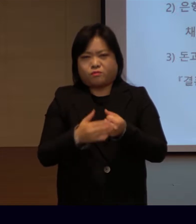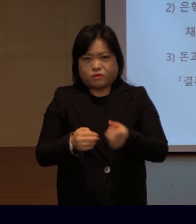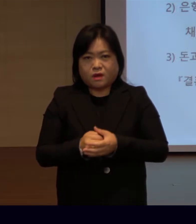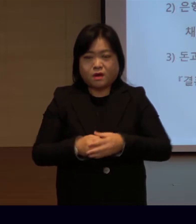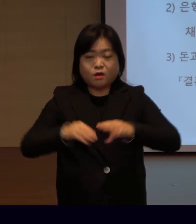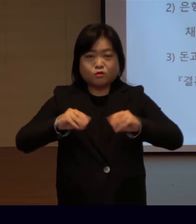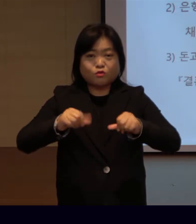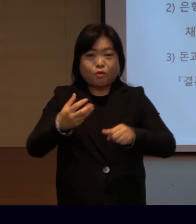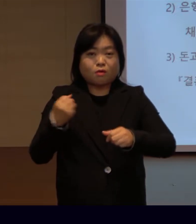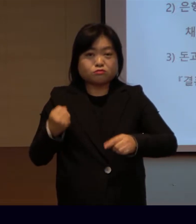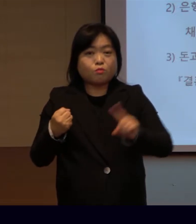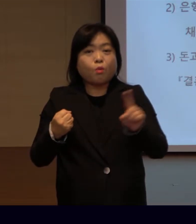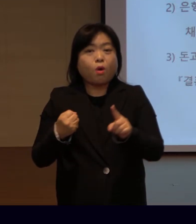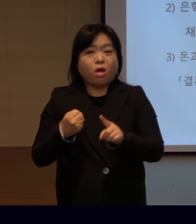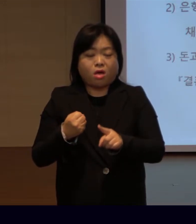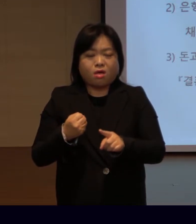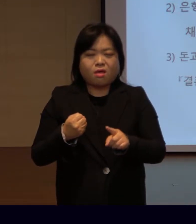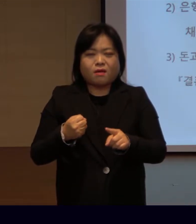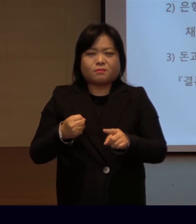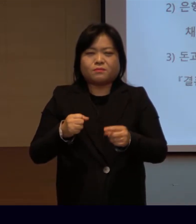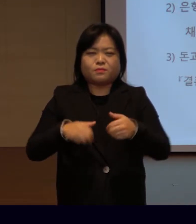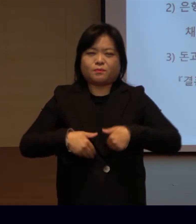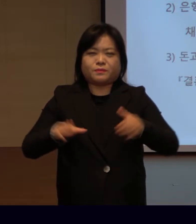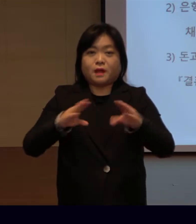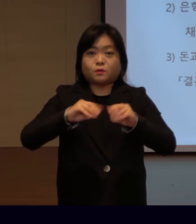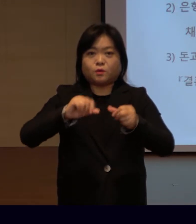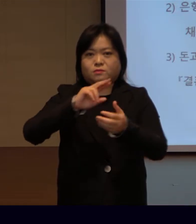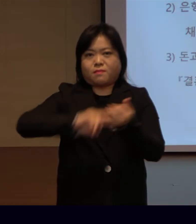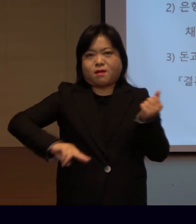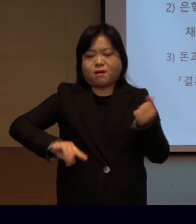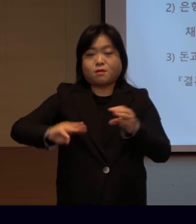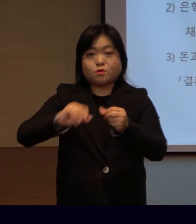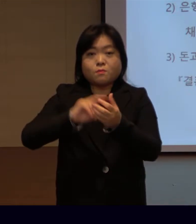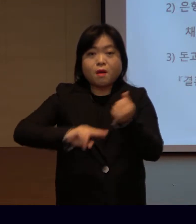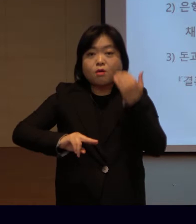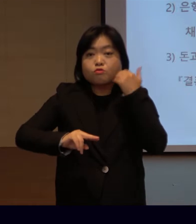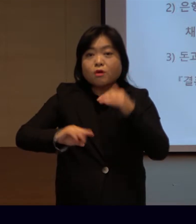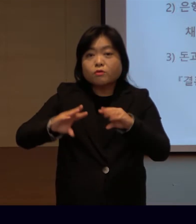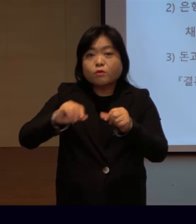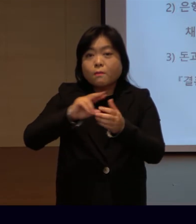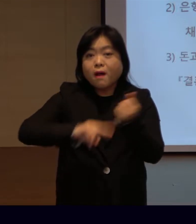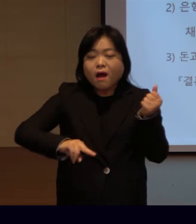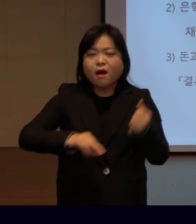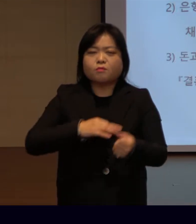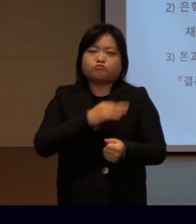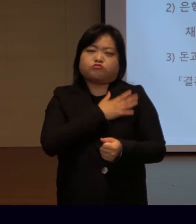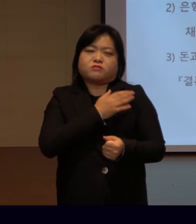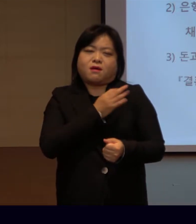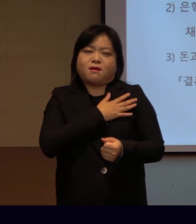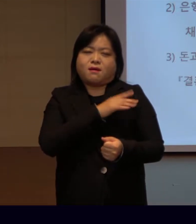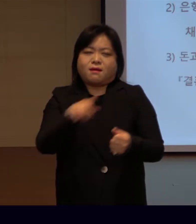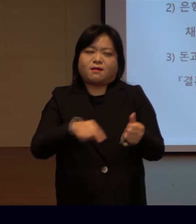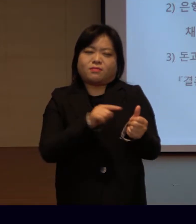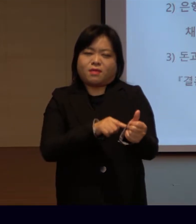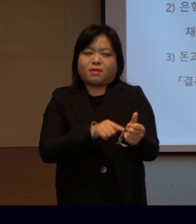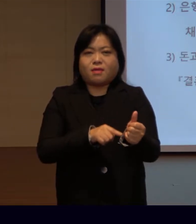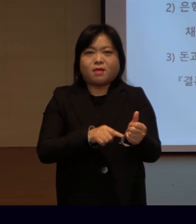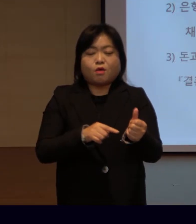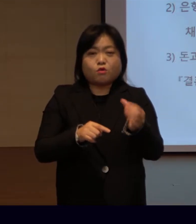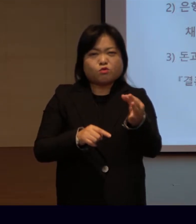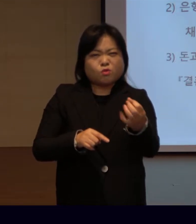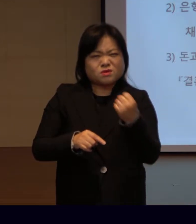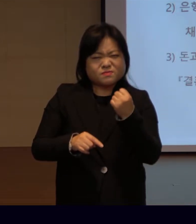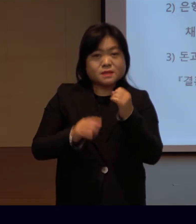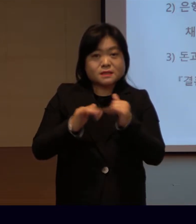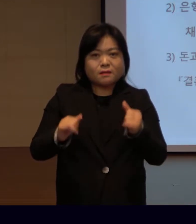토지 부여잡고 뭐 하겠어요? 토지를 팔아야죠. 누구한테 팔까요? 부르주아들한테 돈이 있는 사람. 그 당시 돈